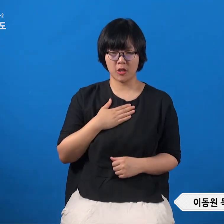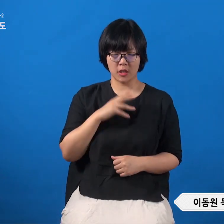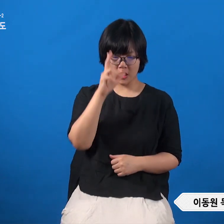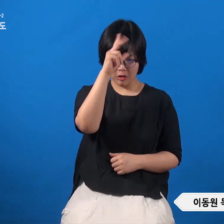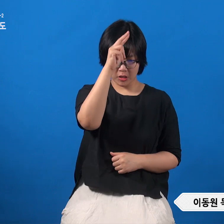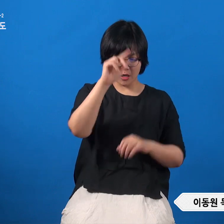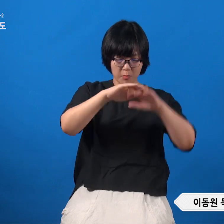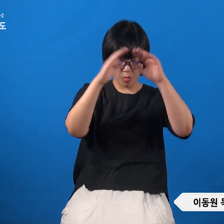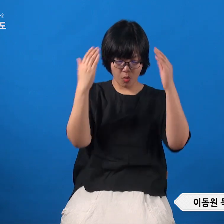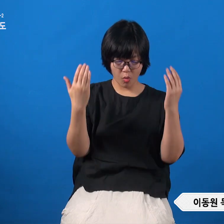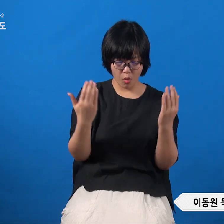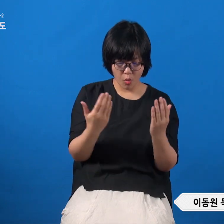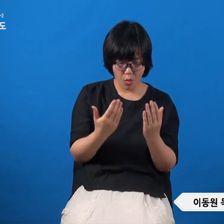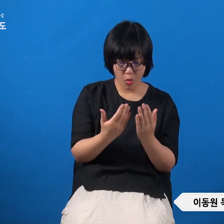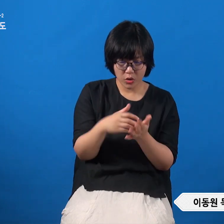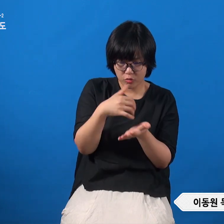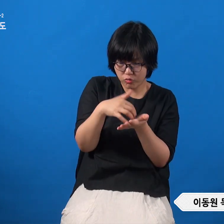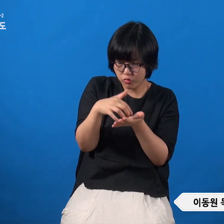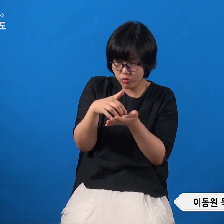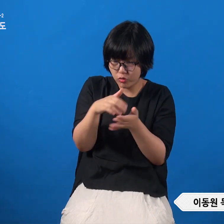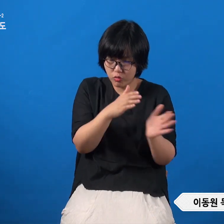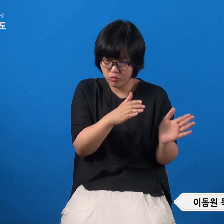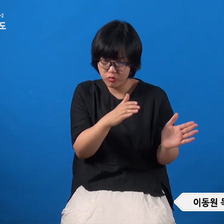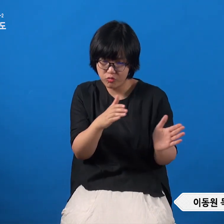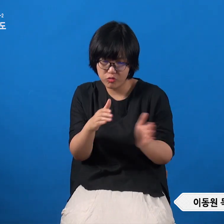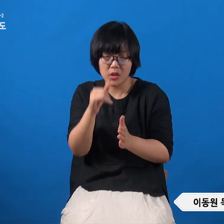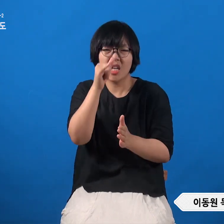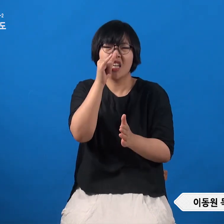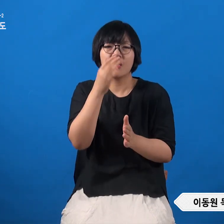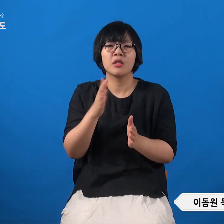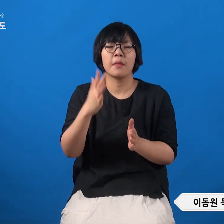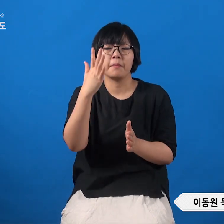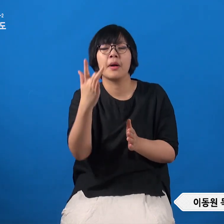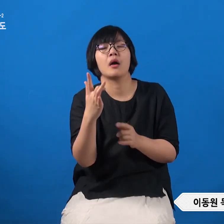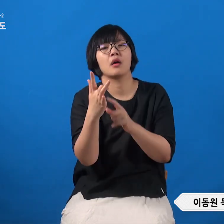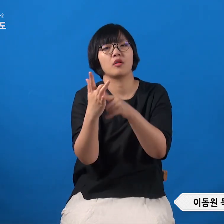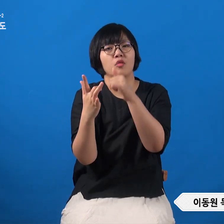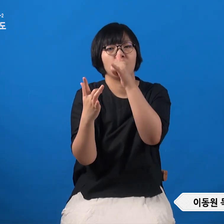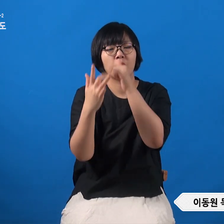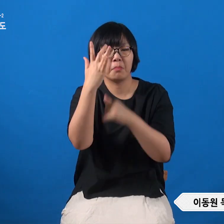사태에 대비했다. 단 한 가지, 우리는 기도에 대비하지 못했다.